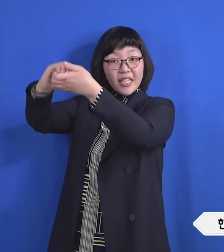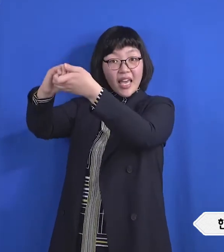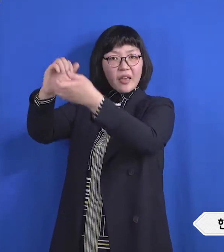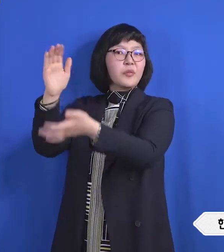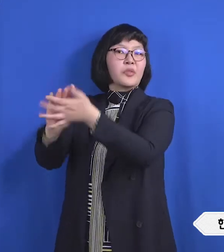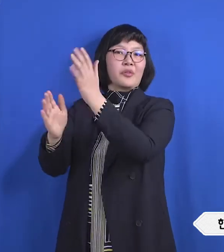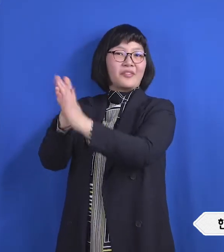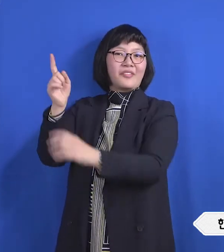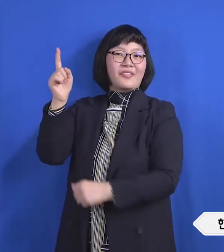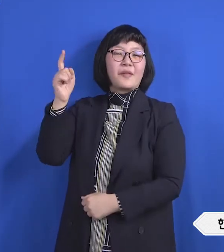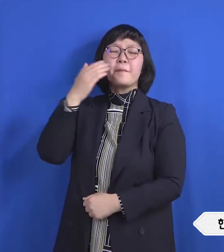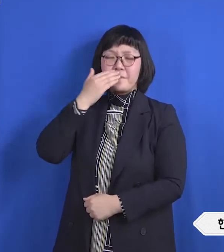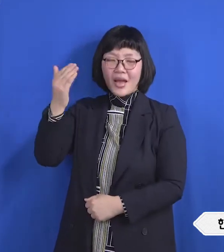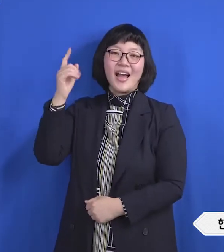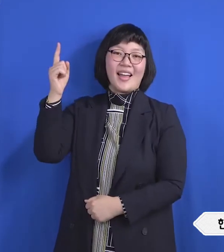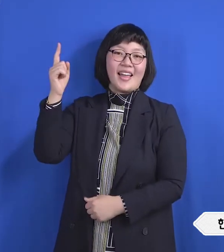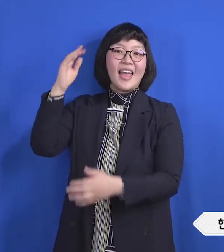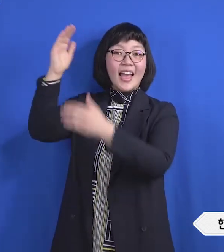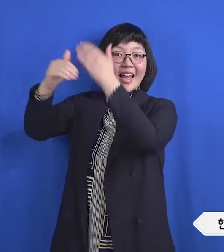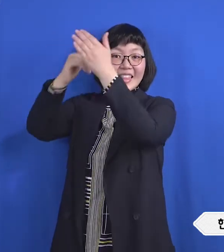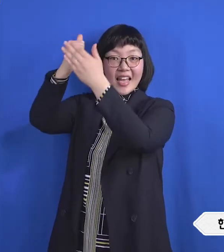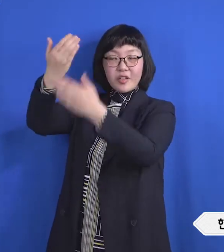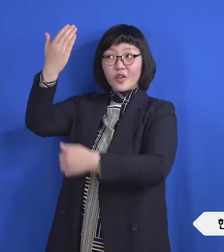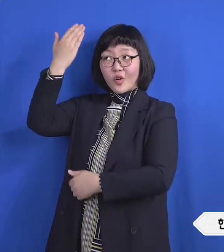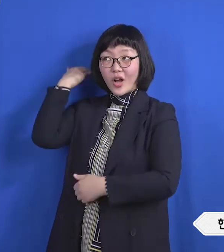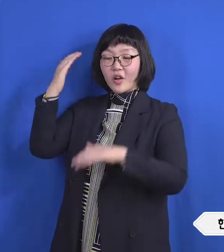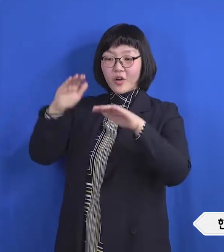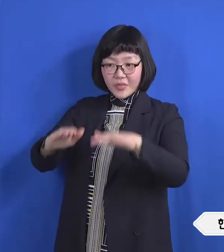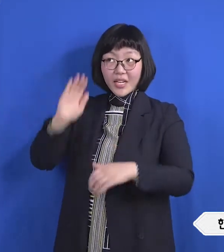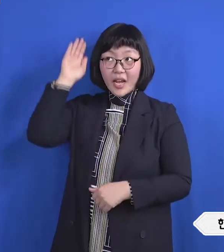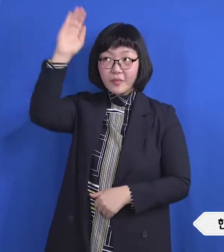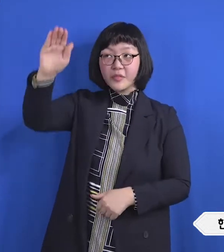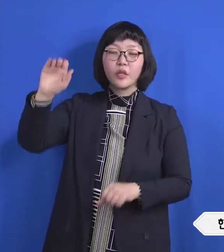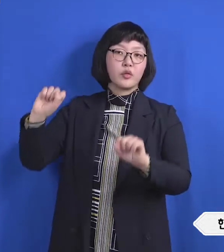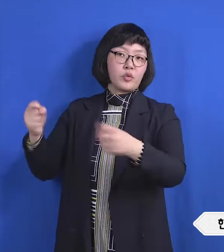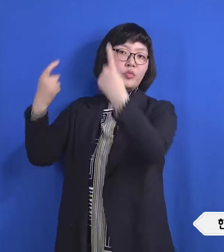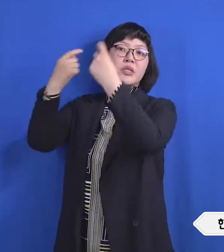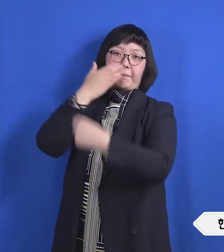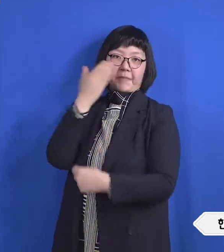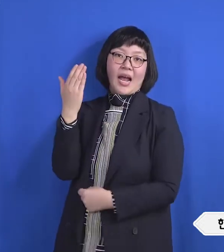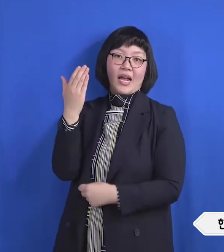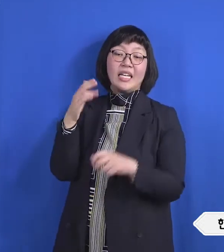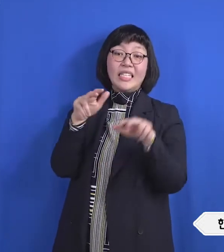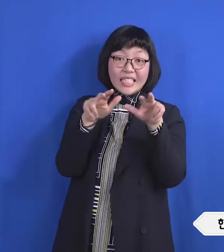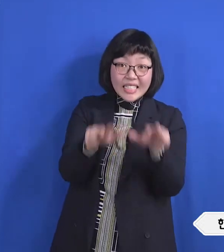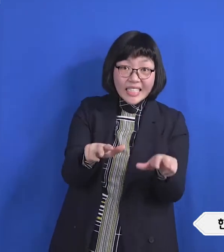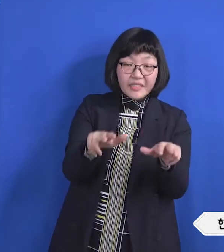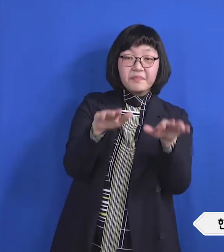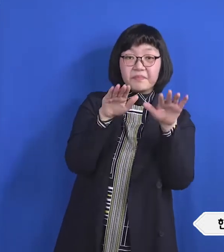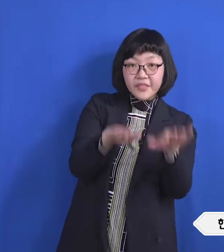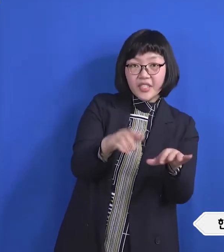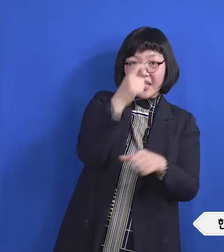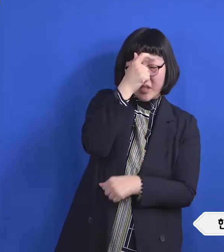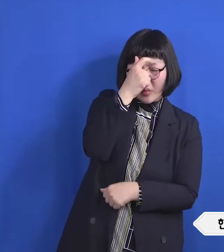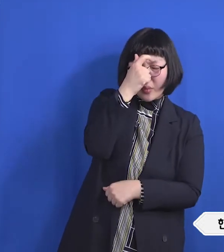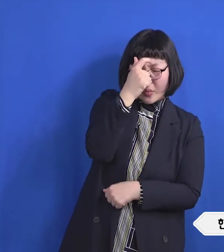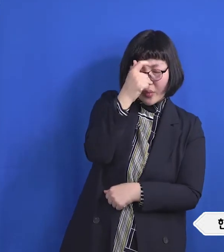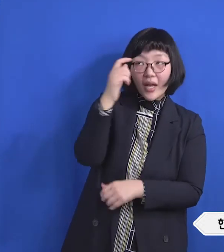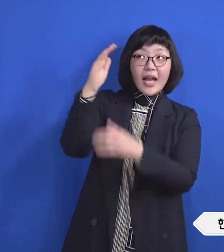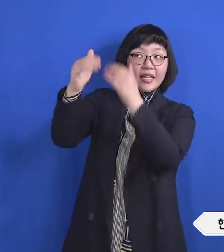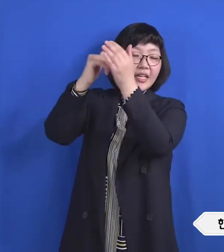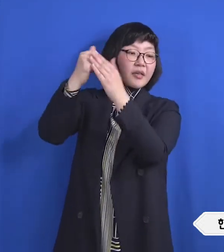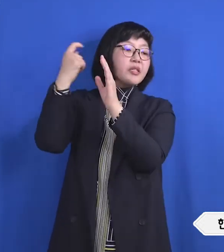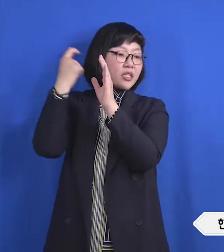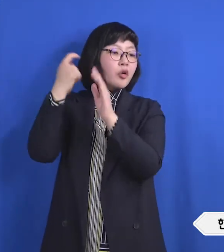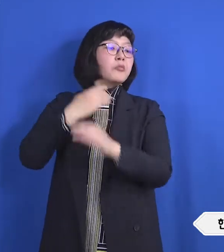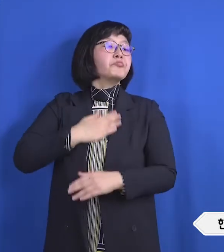하나님은 과거, 현재, 미래에 동시에 계시기 때문에, 그래서 내가 현재에 기도하는 그 기도를 들으시고